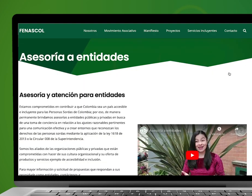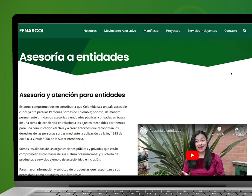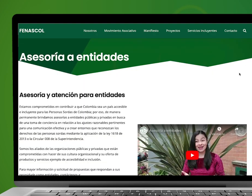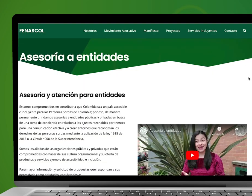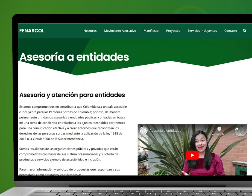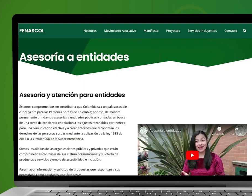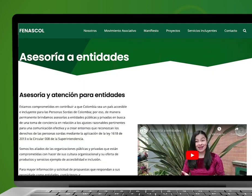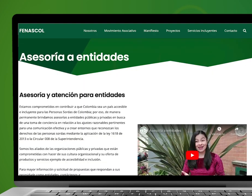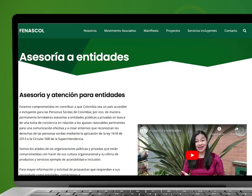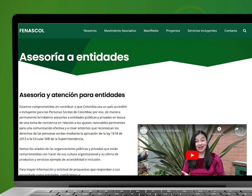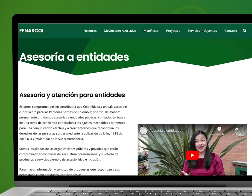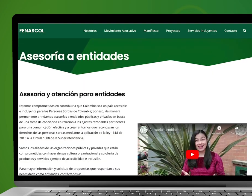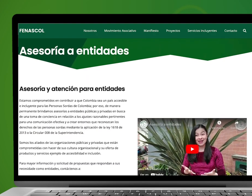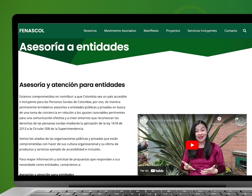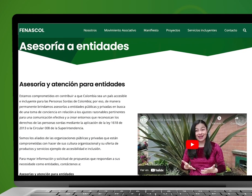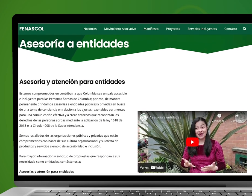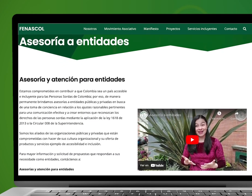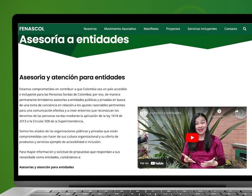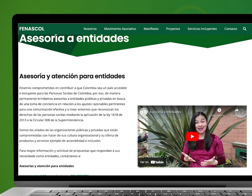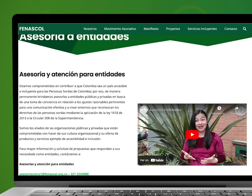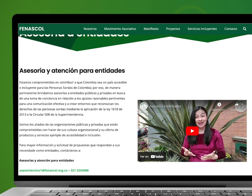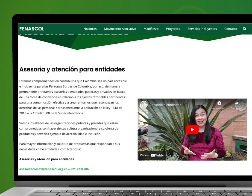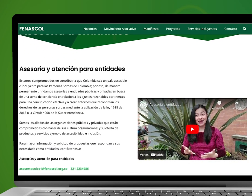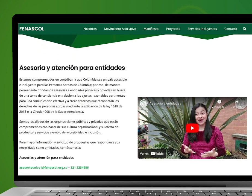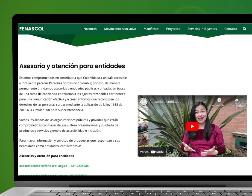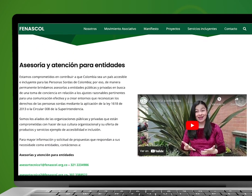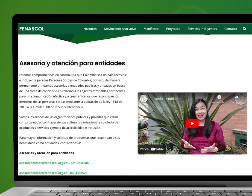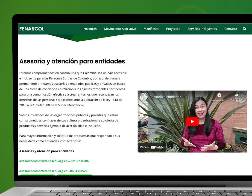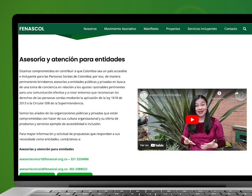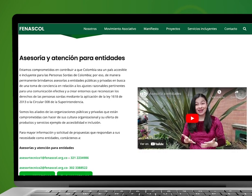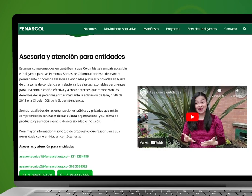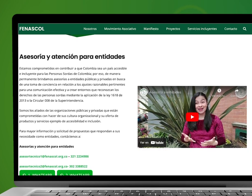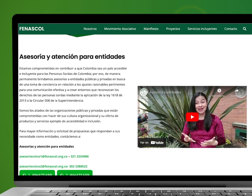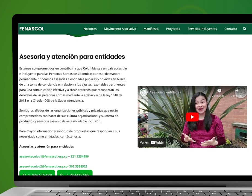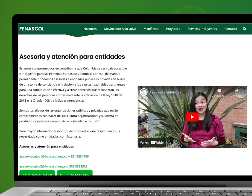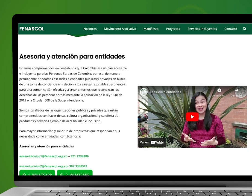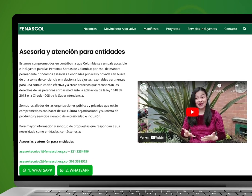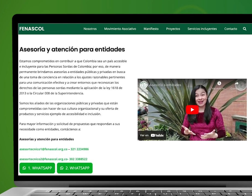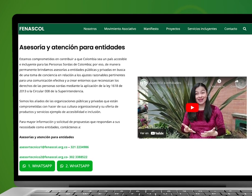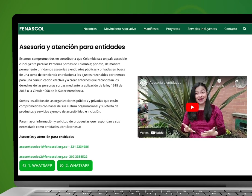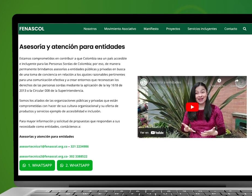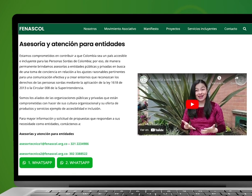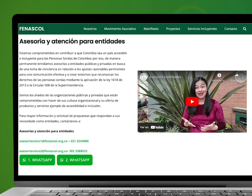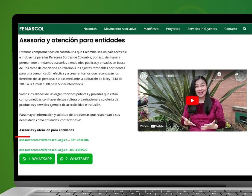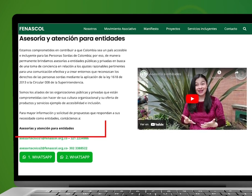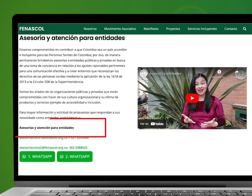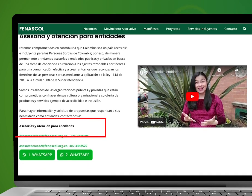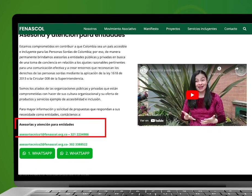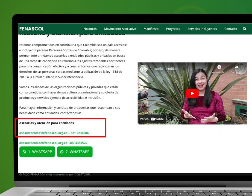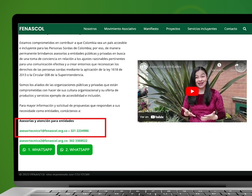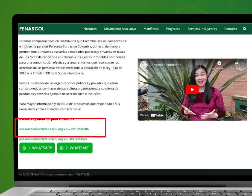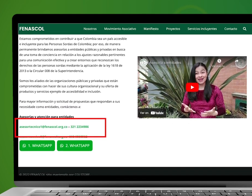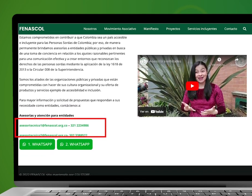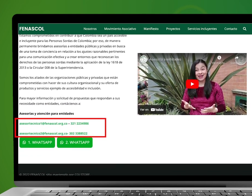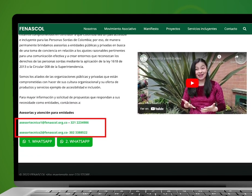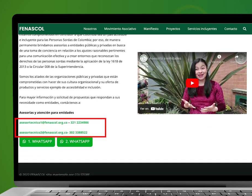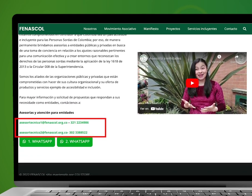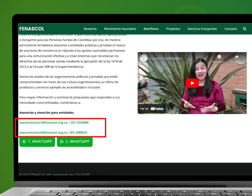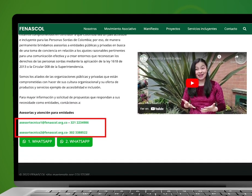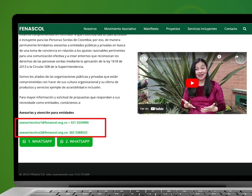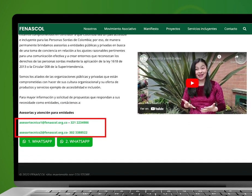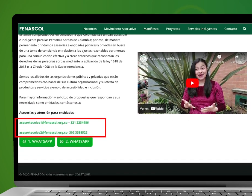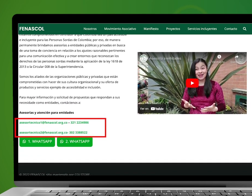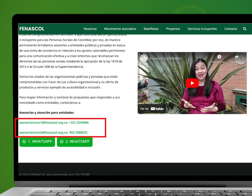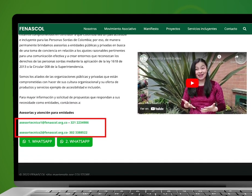Asesoría a Entidades. En pantalla encontrarás información relacionada y en la parte inferior podrás